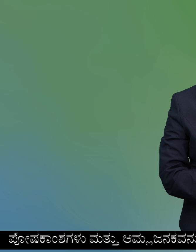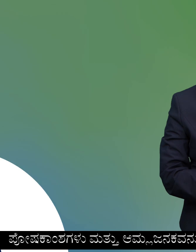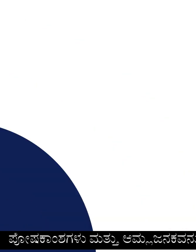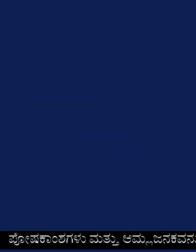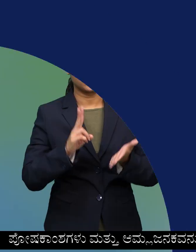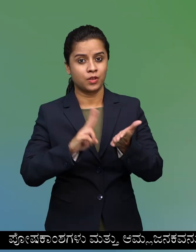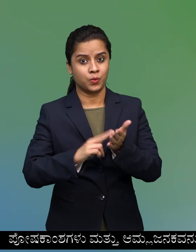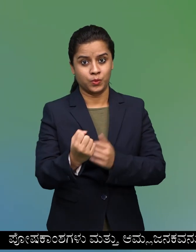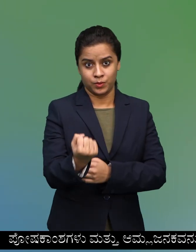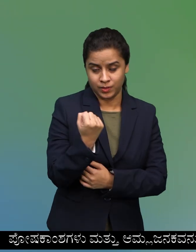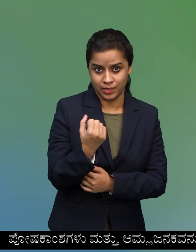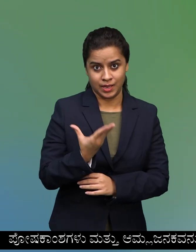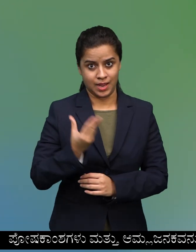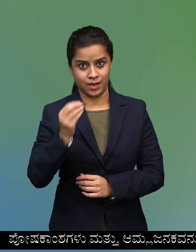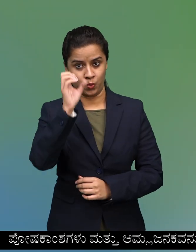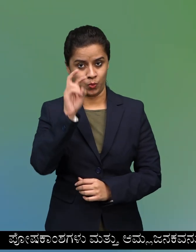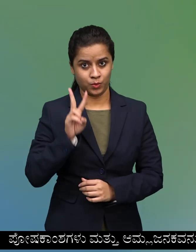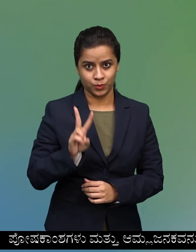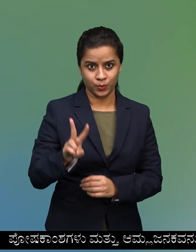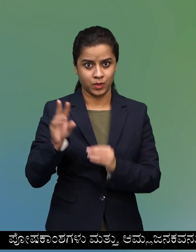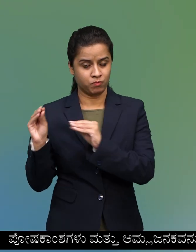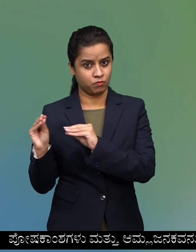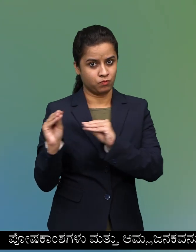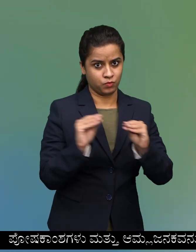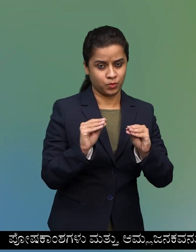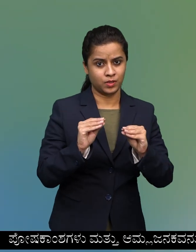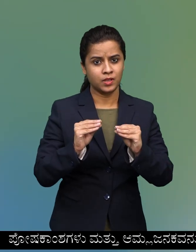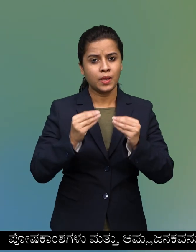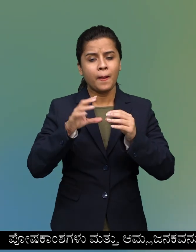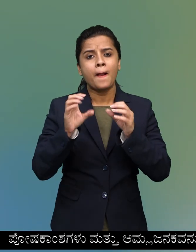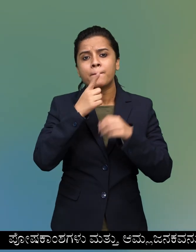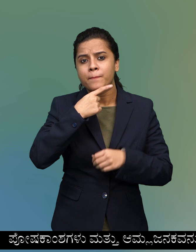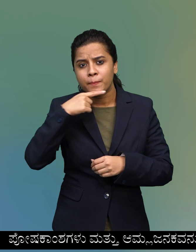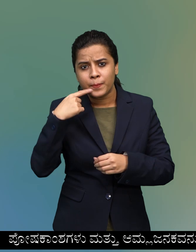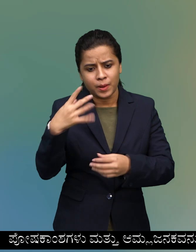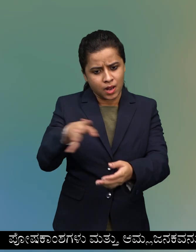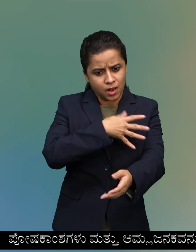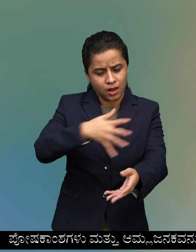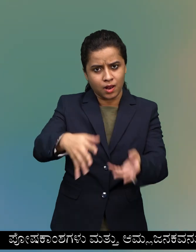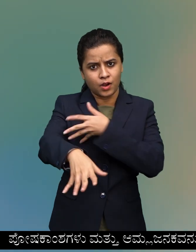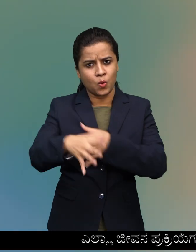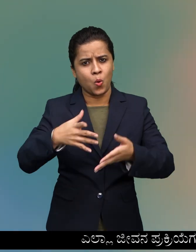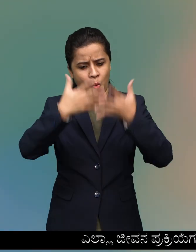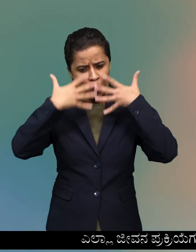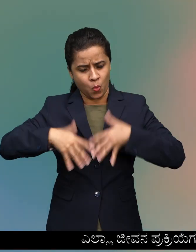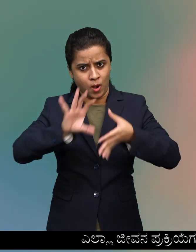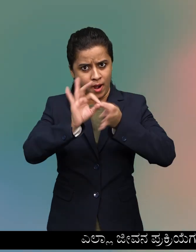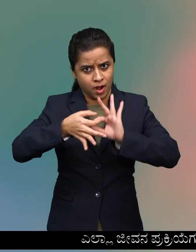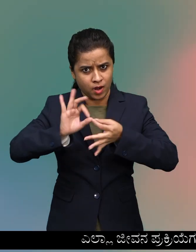ಪೋಷಕಾಂಶಗಳು ಮತ್ತು ಆಮ್ಲಜನಕವನ್ನು ರಕ್ತದಿಂದ ಎಲ್ಲ ಜೀವಕೋಶಗಳಿಗೆ ಸಾಗಿಸಲಾಗುತ್ತದೆ ಮತ್ತು ಎಲ್ಲ ಜೀವನ